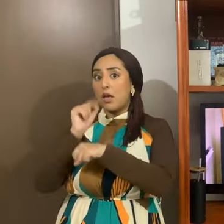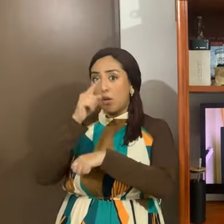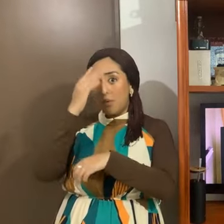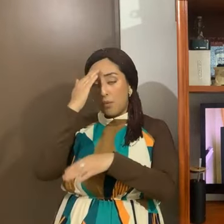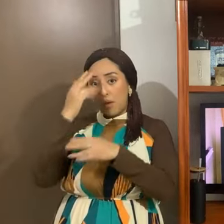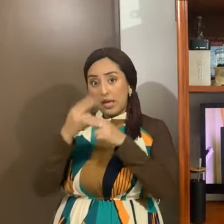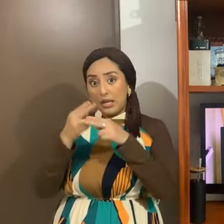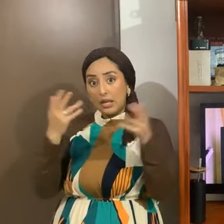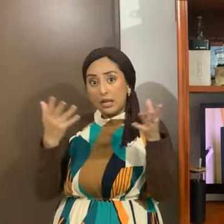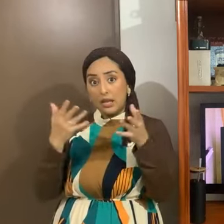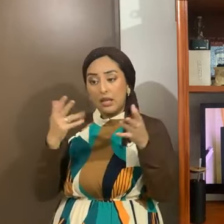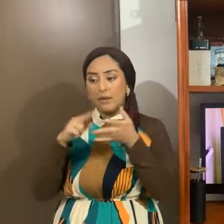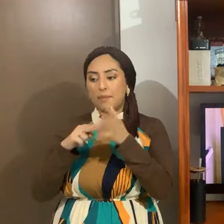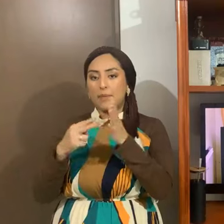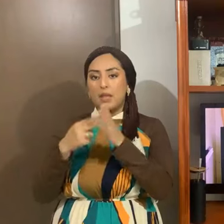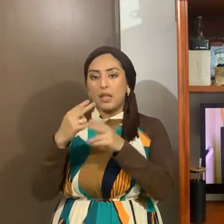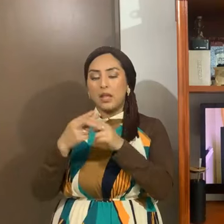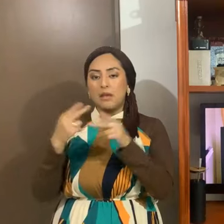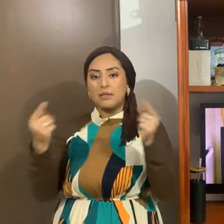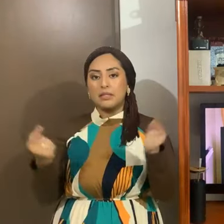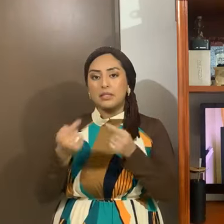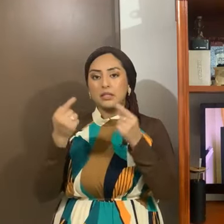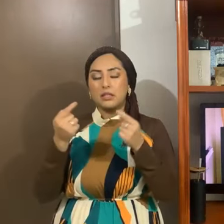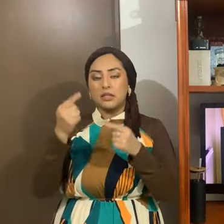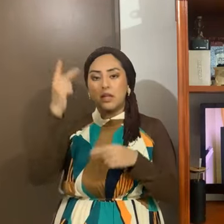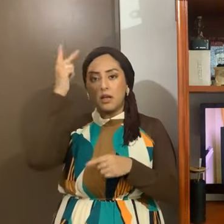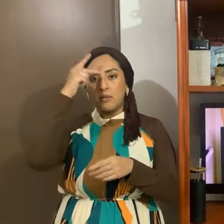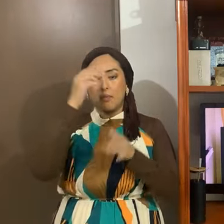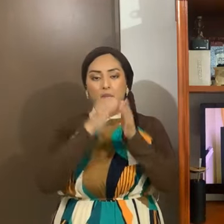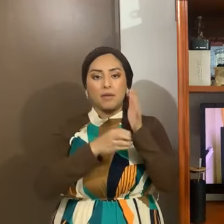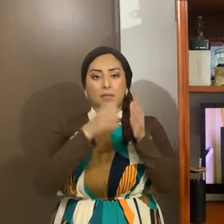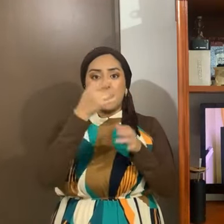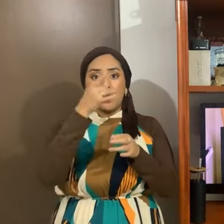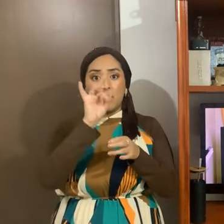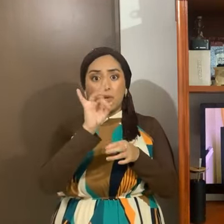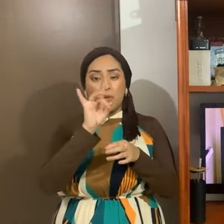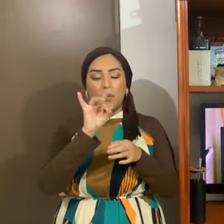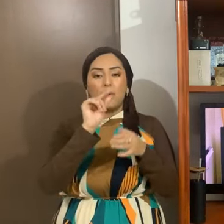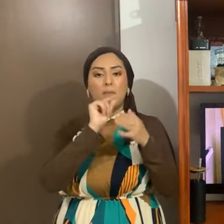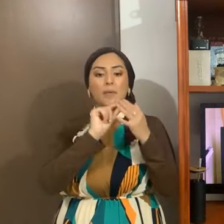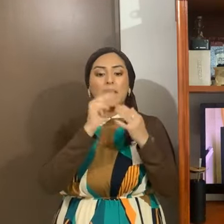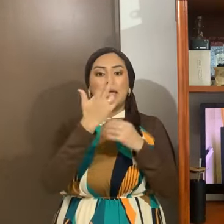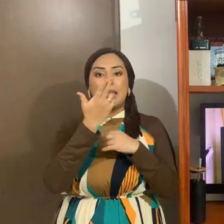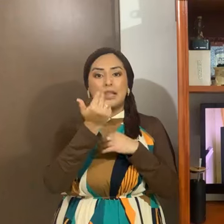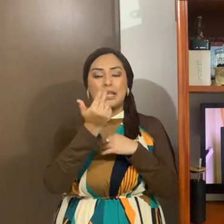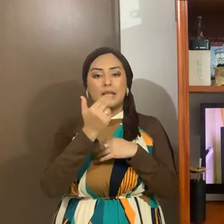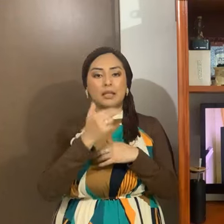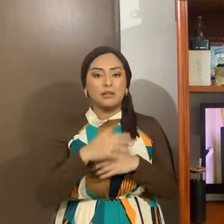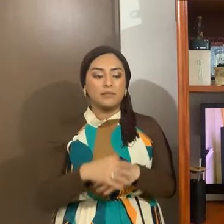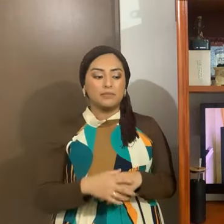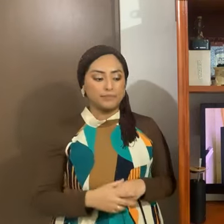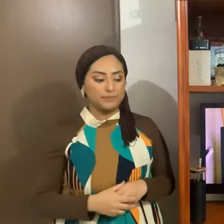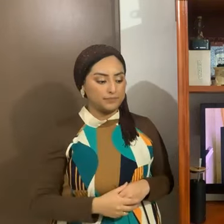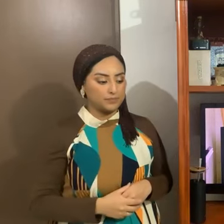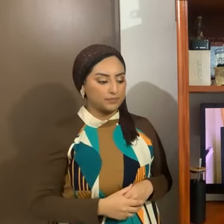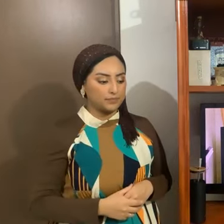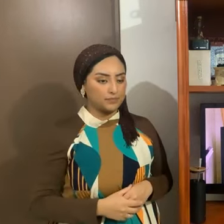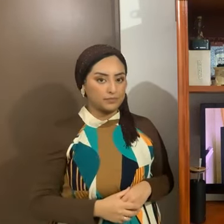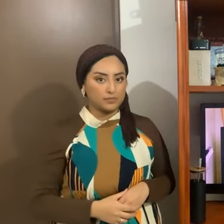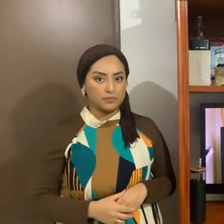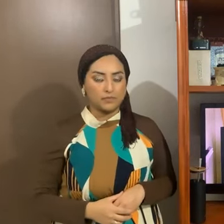se llama? Se llama pecado. Y vamos a Proverbios 28, verso 13. Proverbios